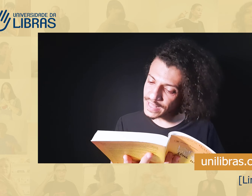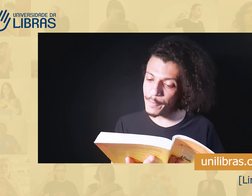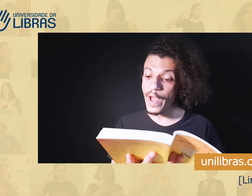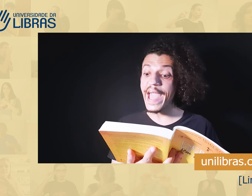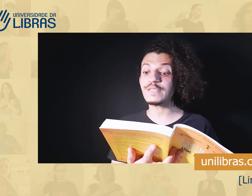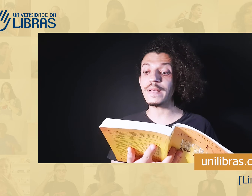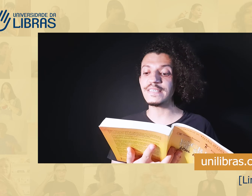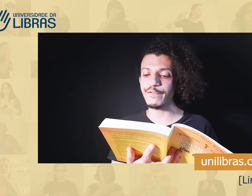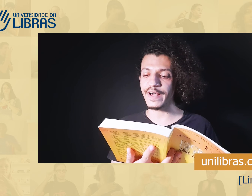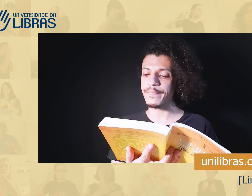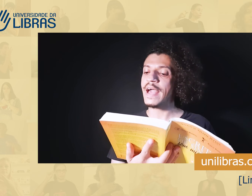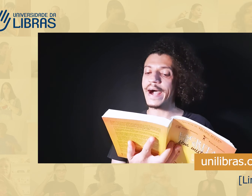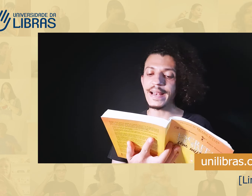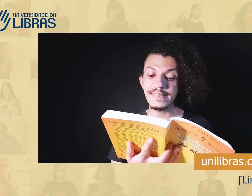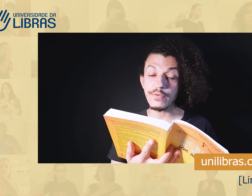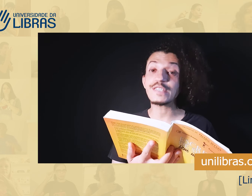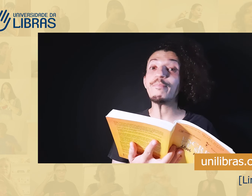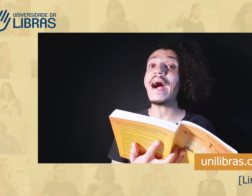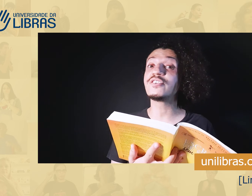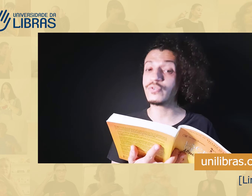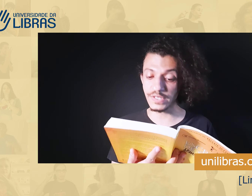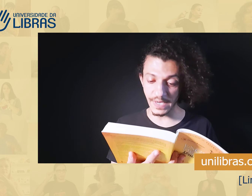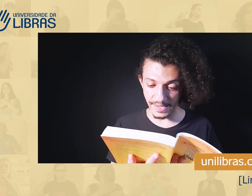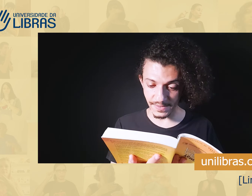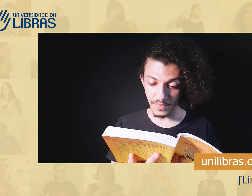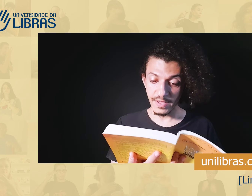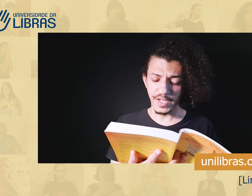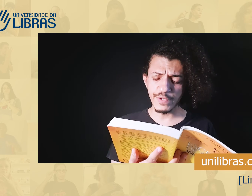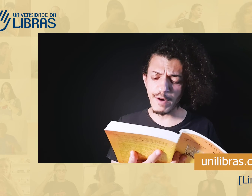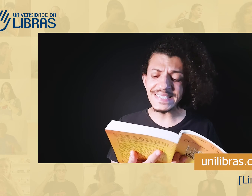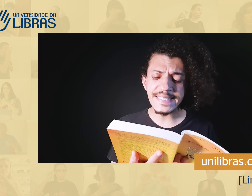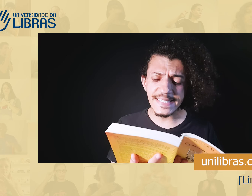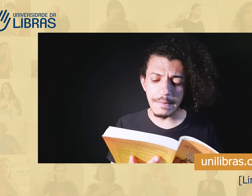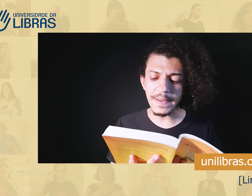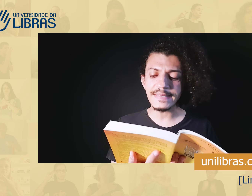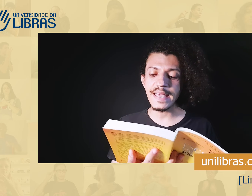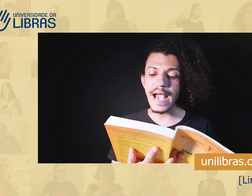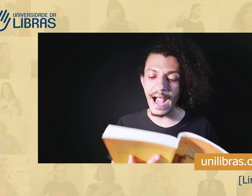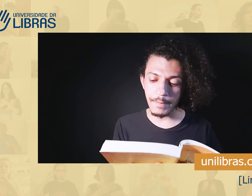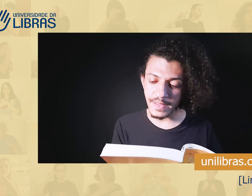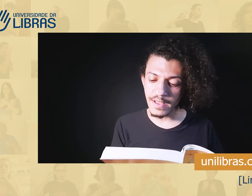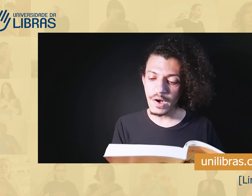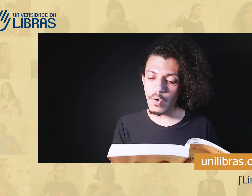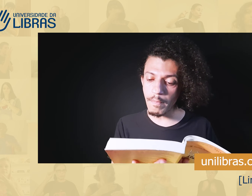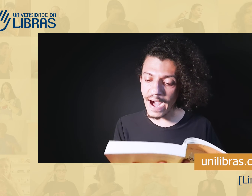tempo específica, analisando as partes dos sinais, de forma simples e rápida, com base